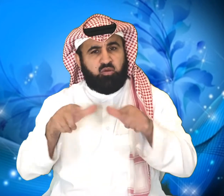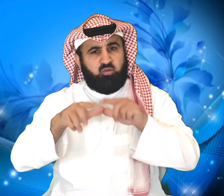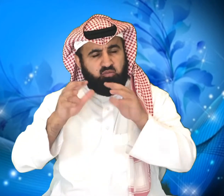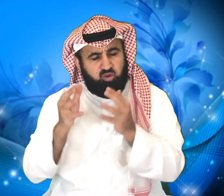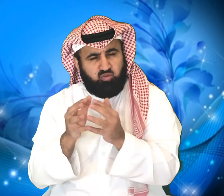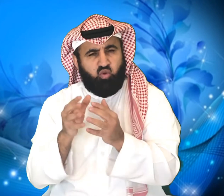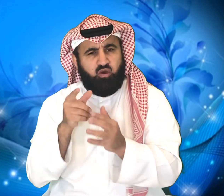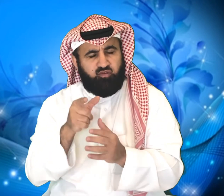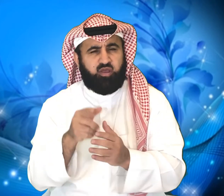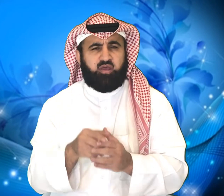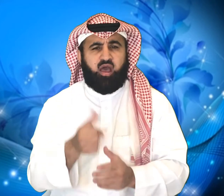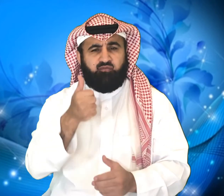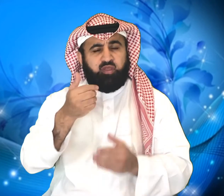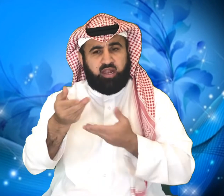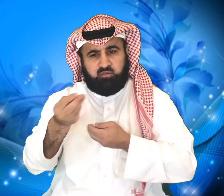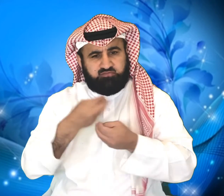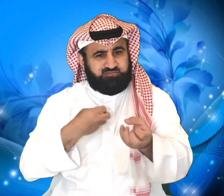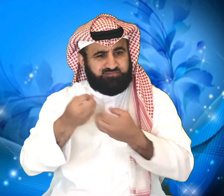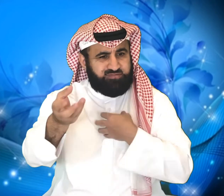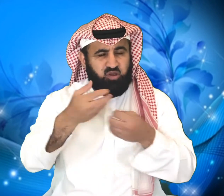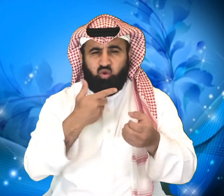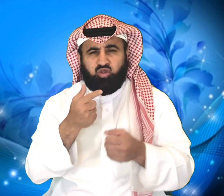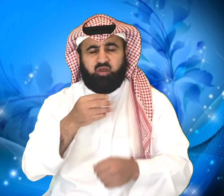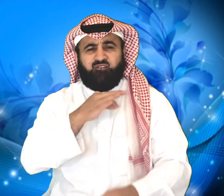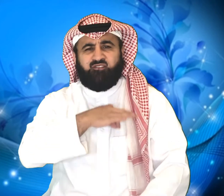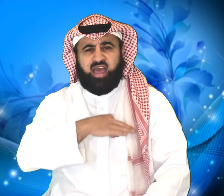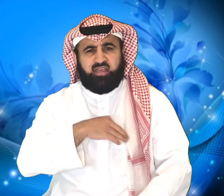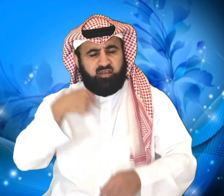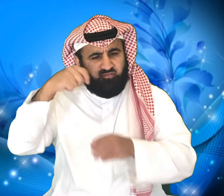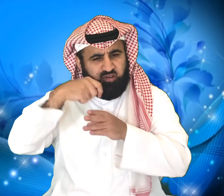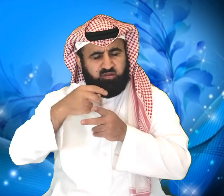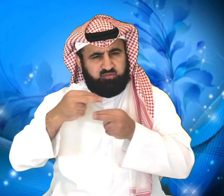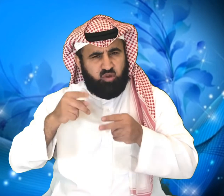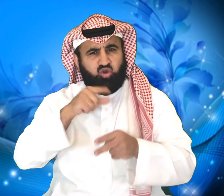وكذلك أيضا يتبادل فيها المقاطع النافعة المفيدة.